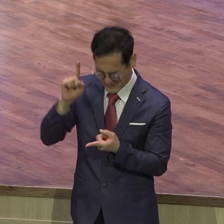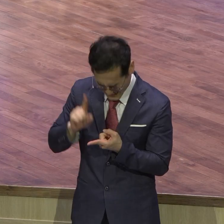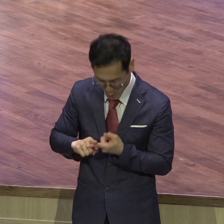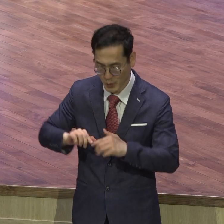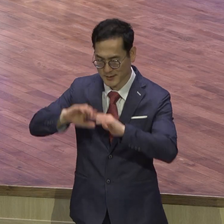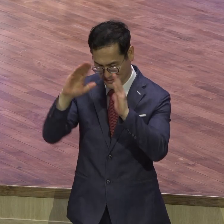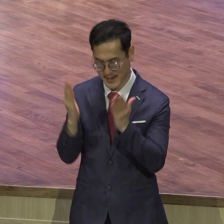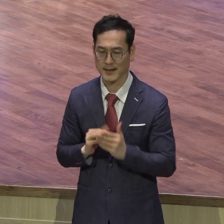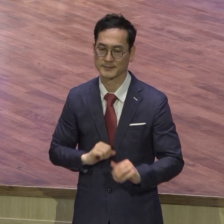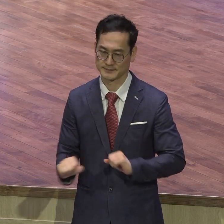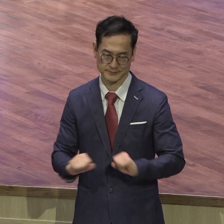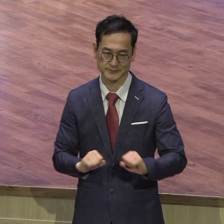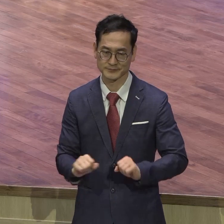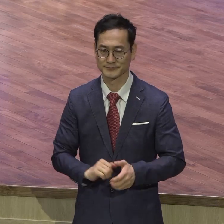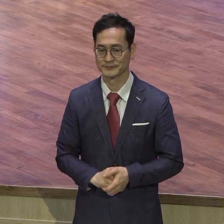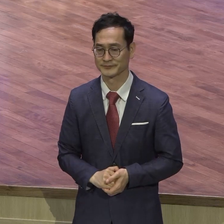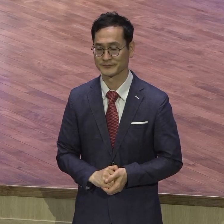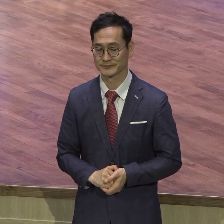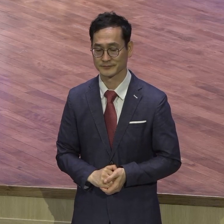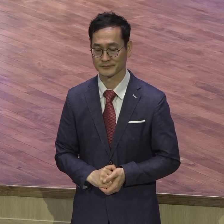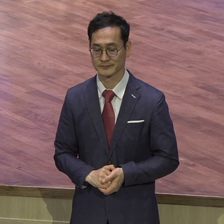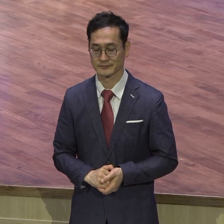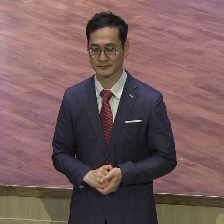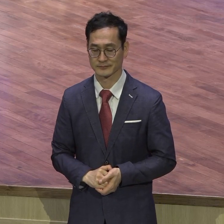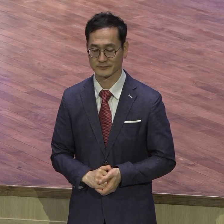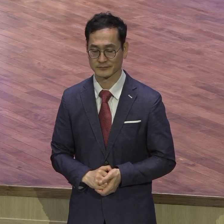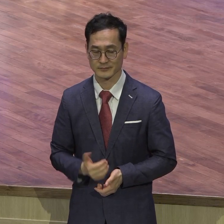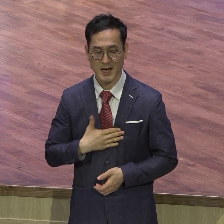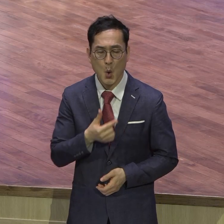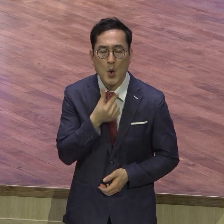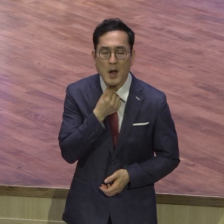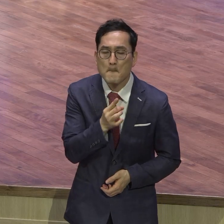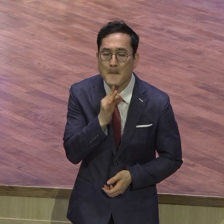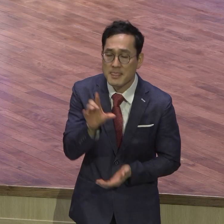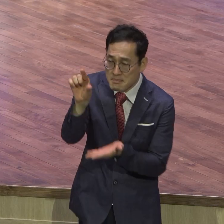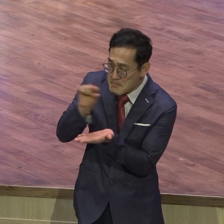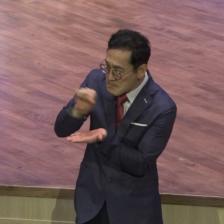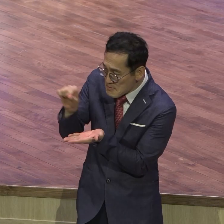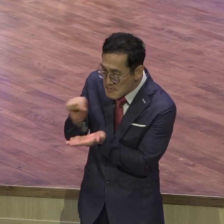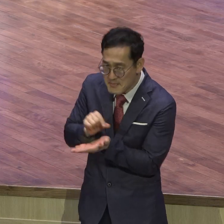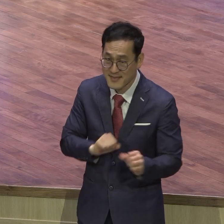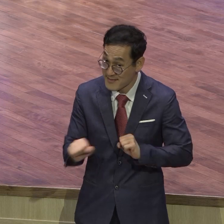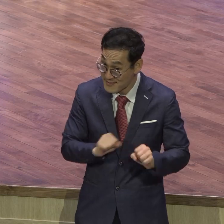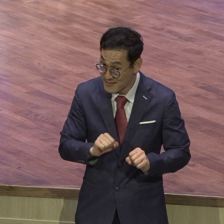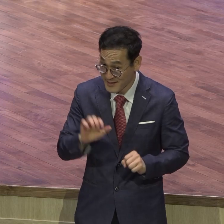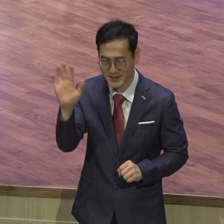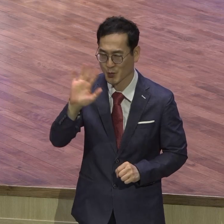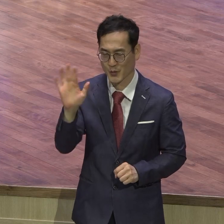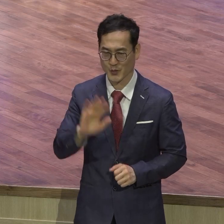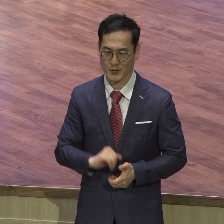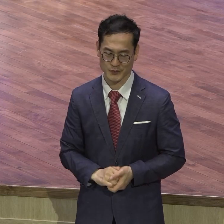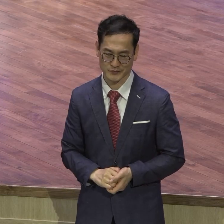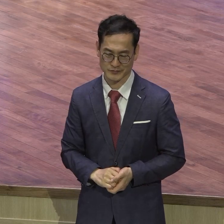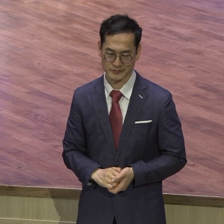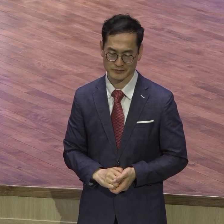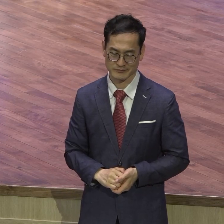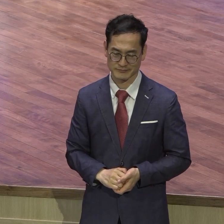내 마음에 맞는 것만 취사선택을 해서 그렇게 내가 그렇게